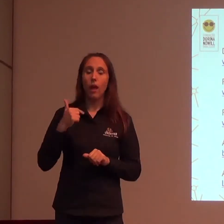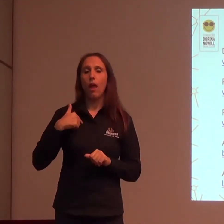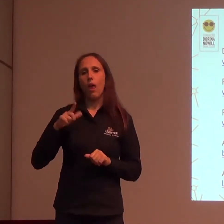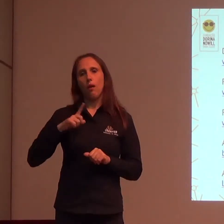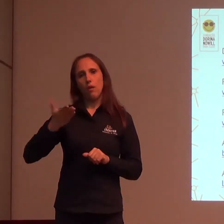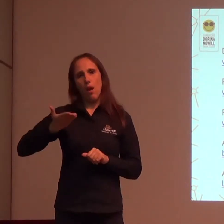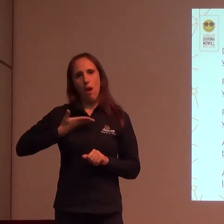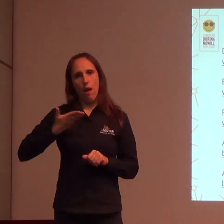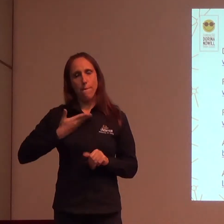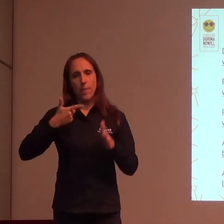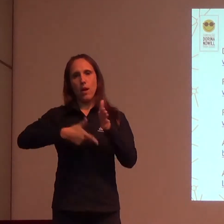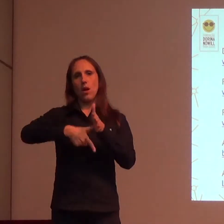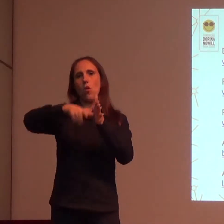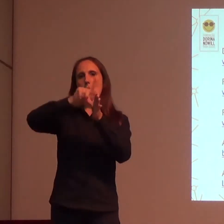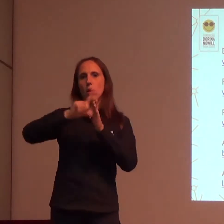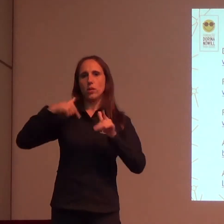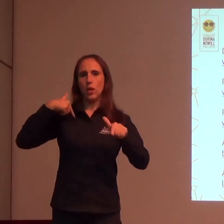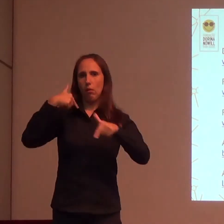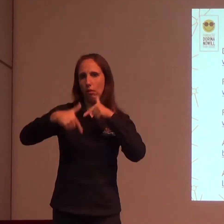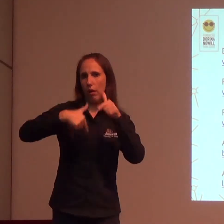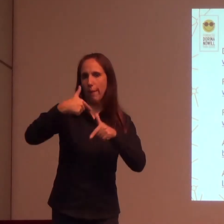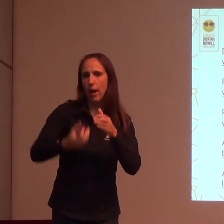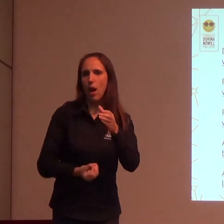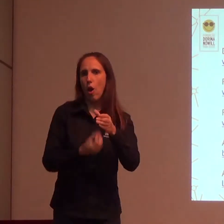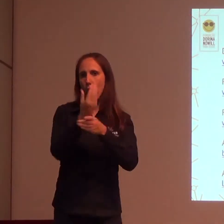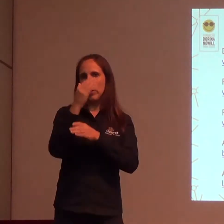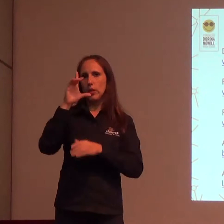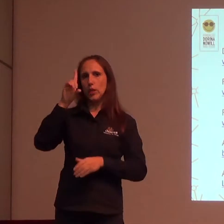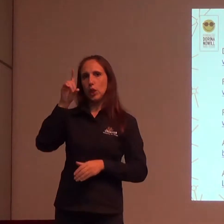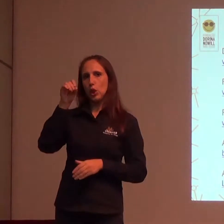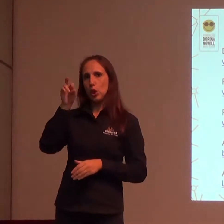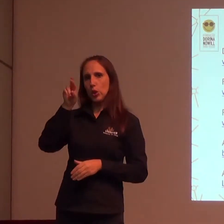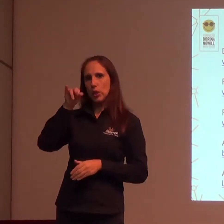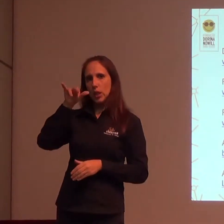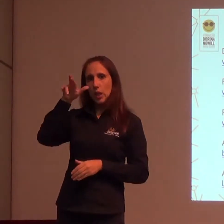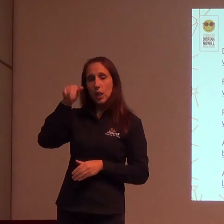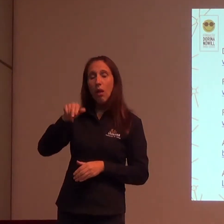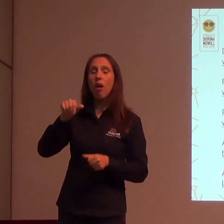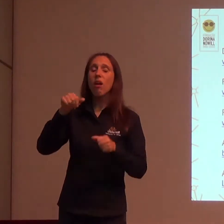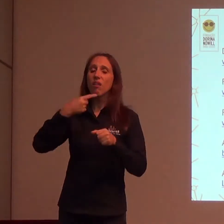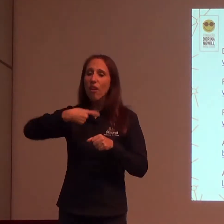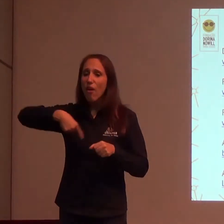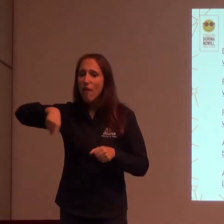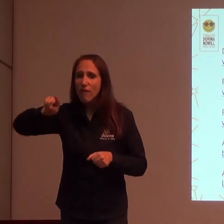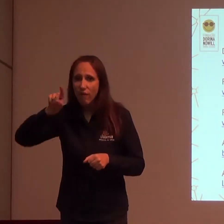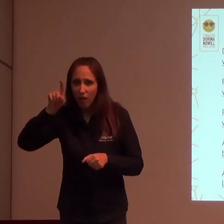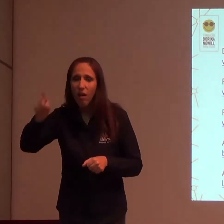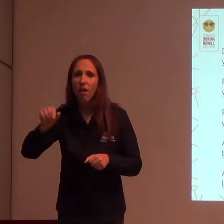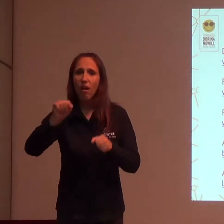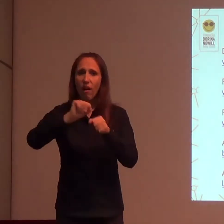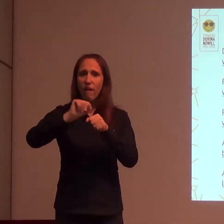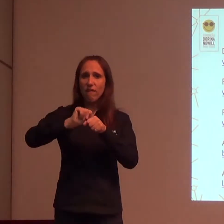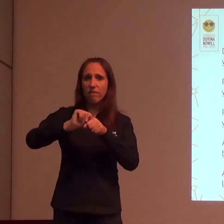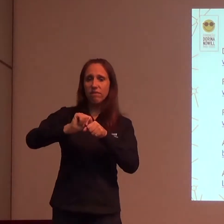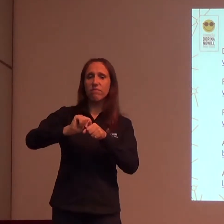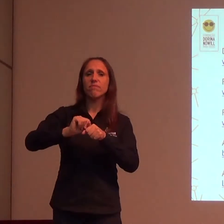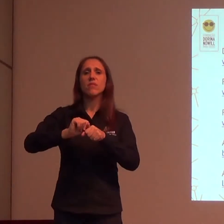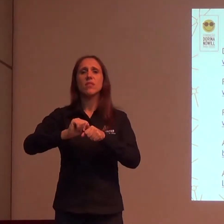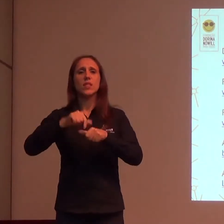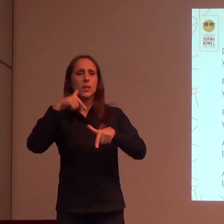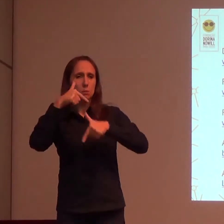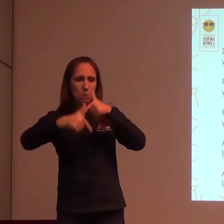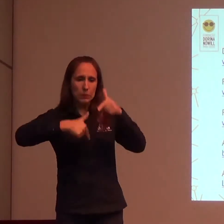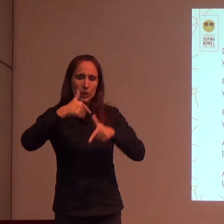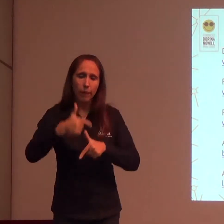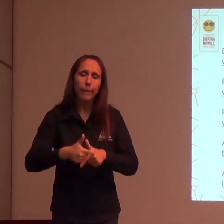de eu trabalhar também na Fundação Dorina, que foram lá fazer a reabilitação, a gente primeiro faz o acolhimento.